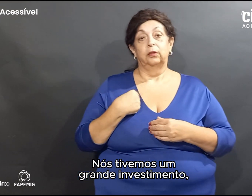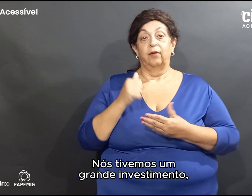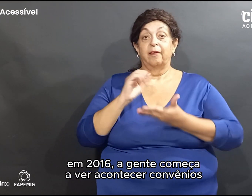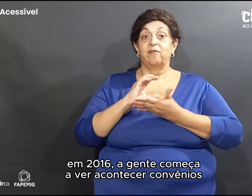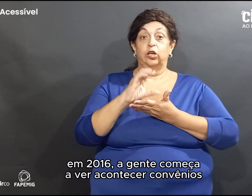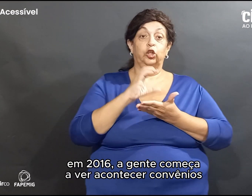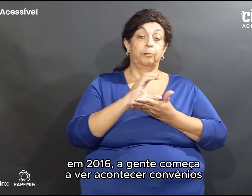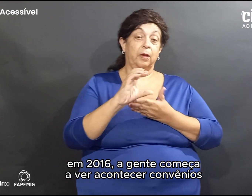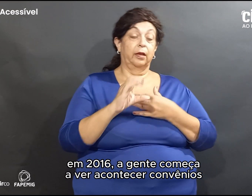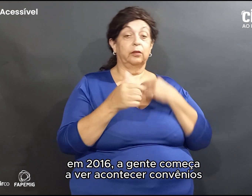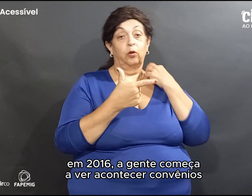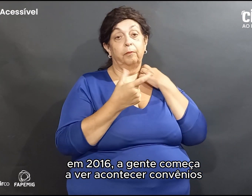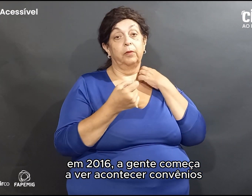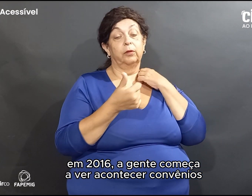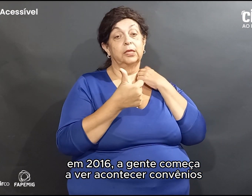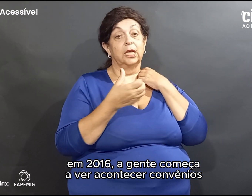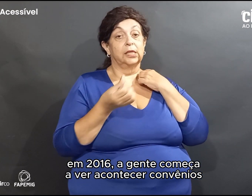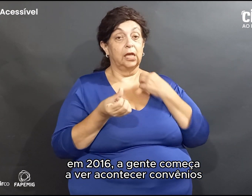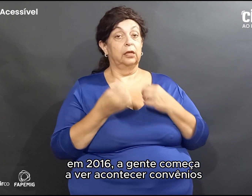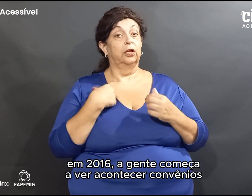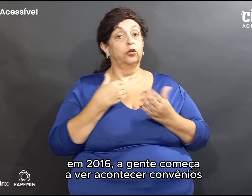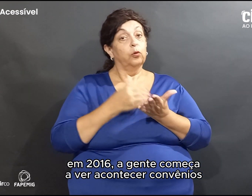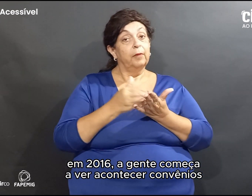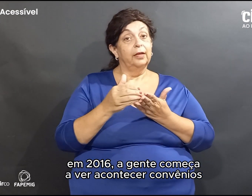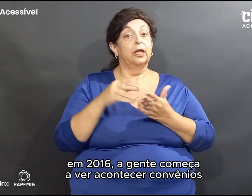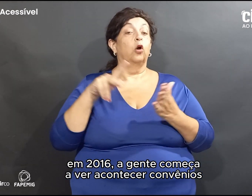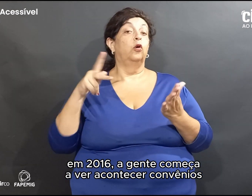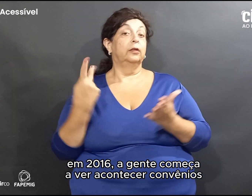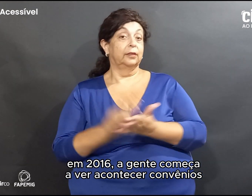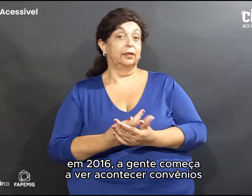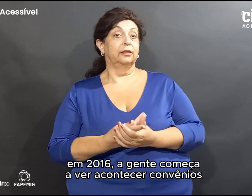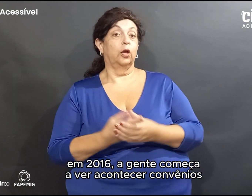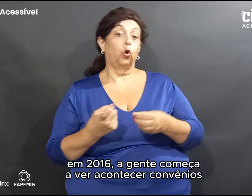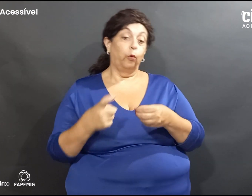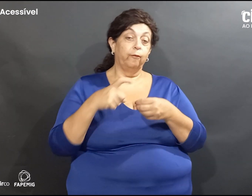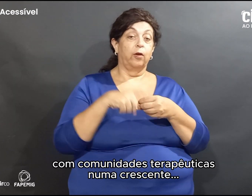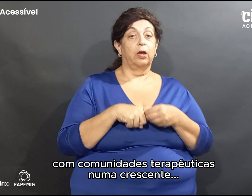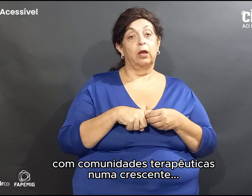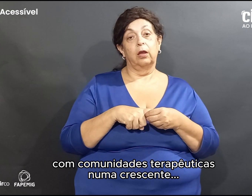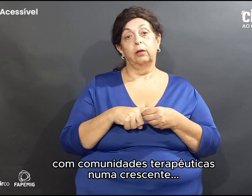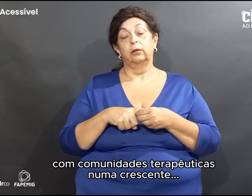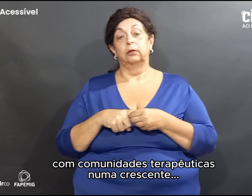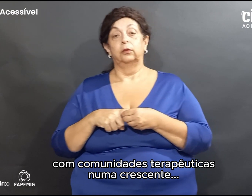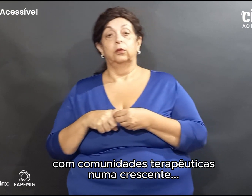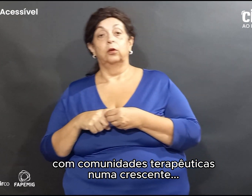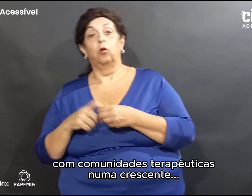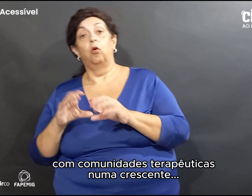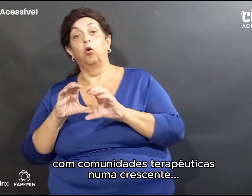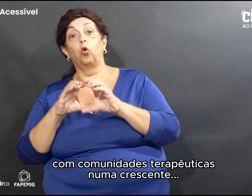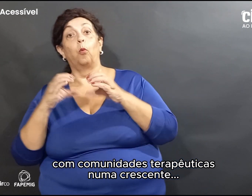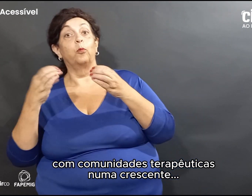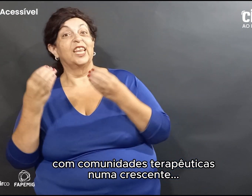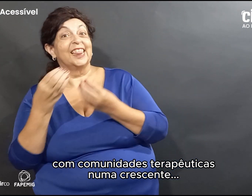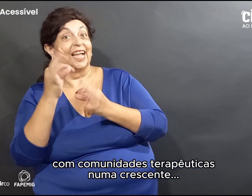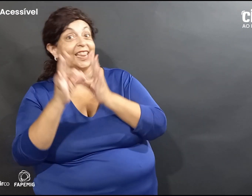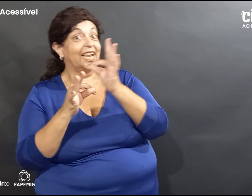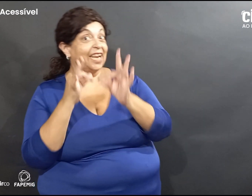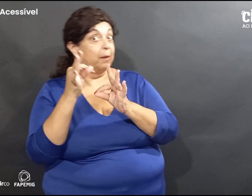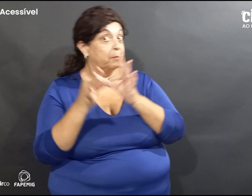Em 2016 a gente começa a ver acontecer convênios, né, com comunidades terapêuticas numa crescente,